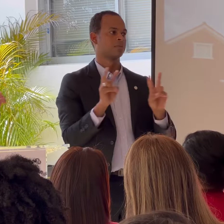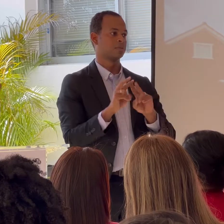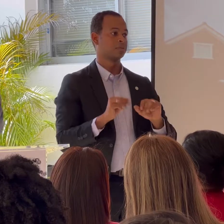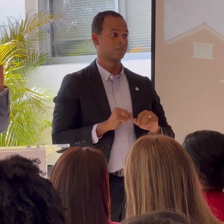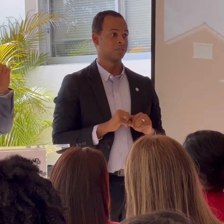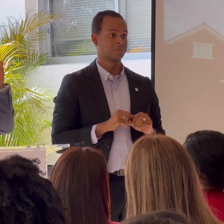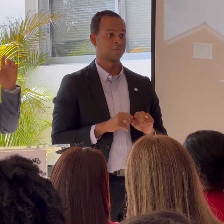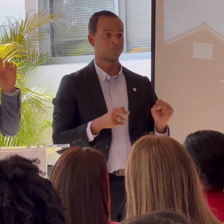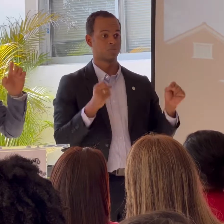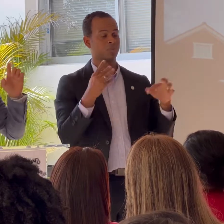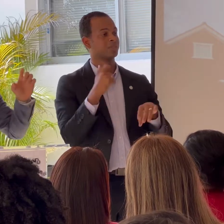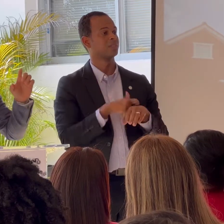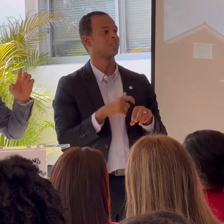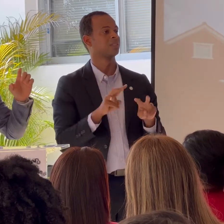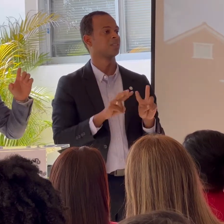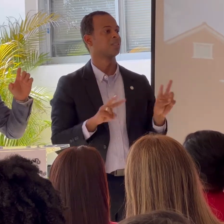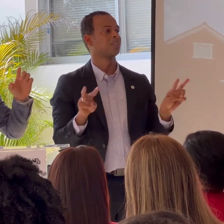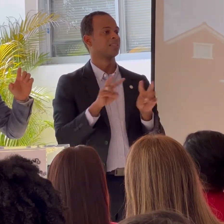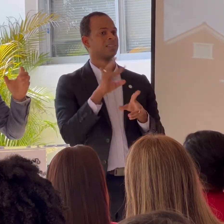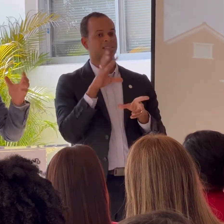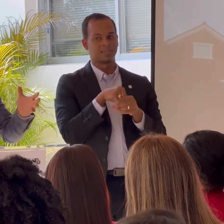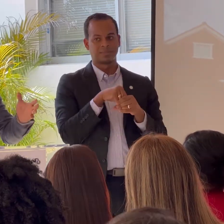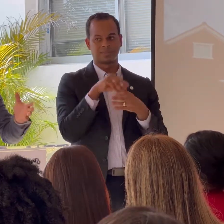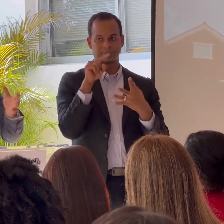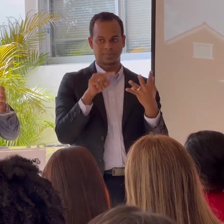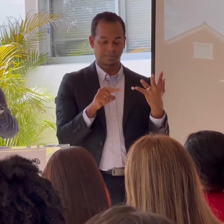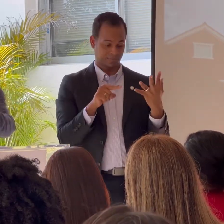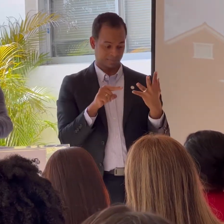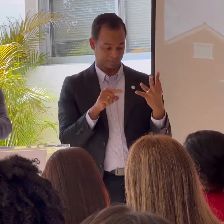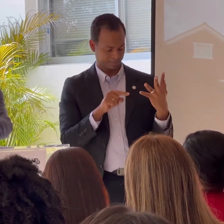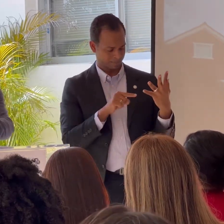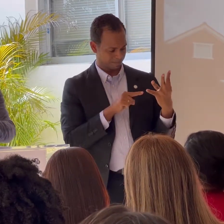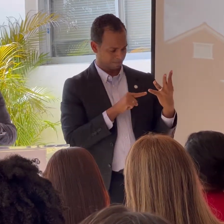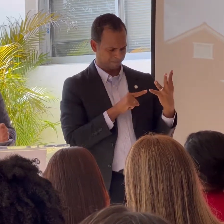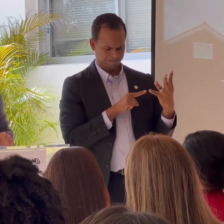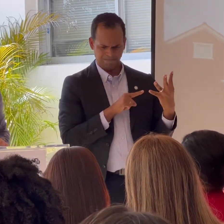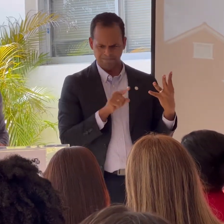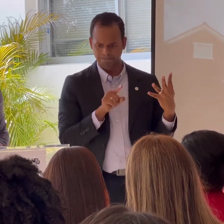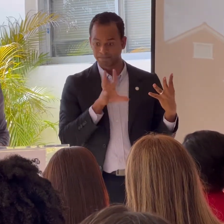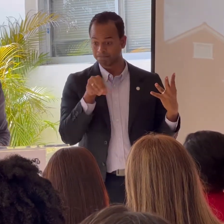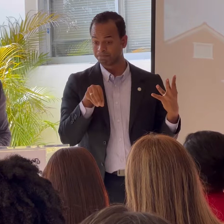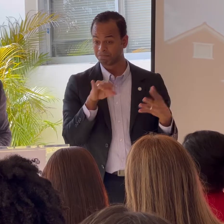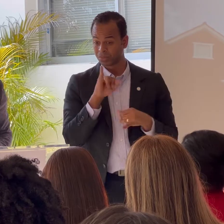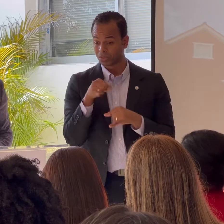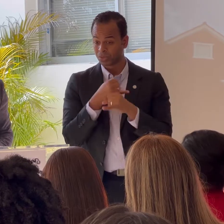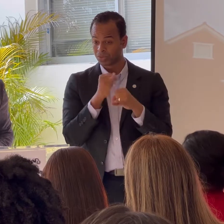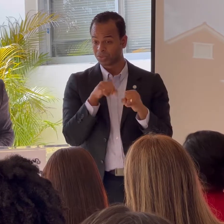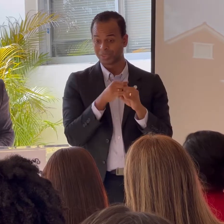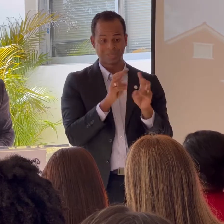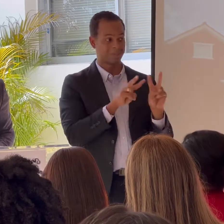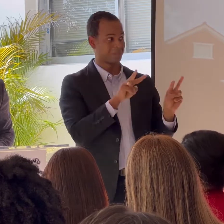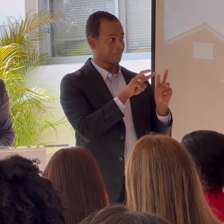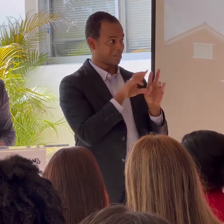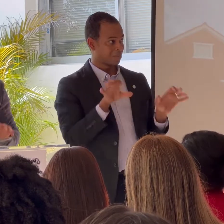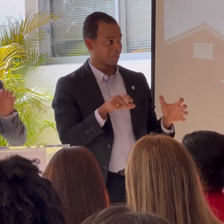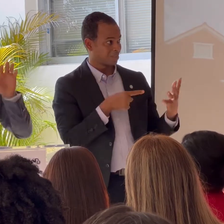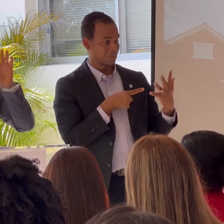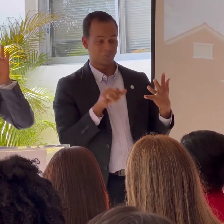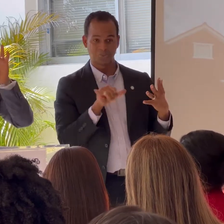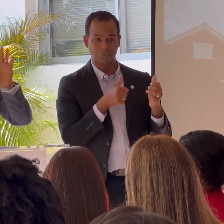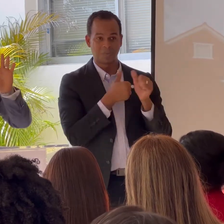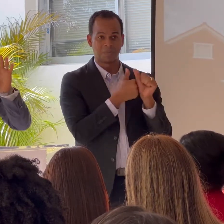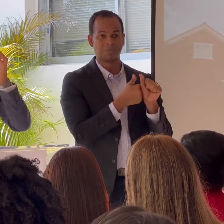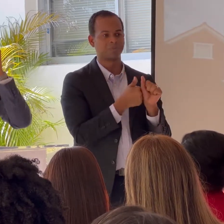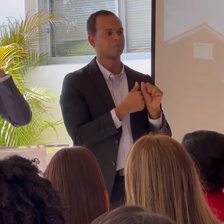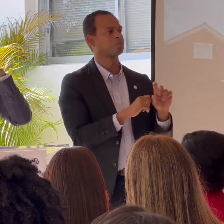muchas veces los valores que están en el cuadro no son los que se practican en las instituciones. Los valores que